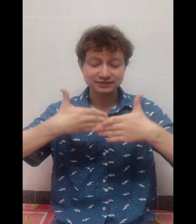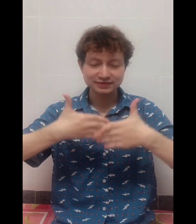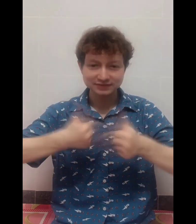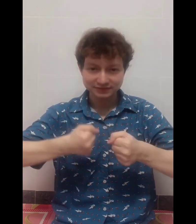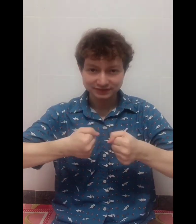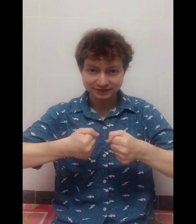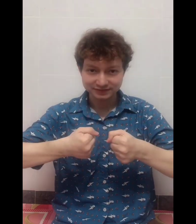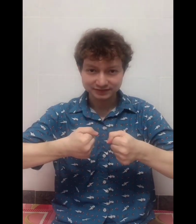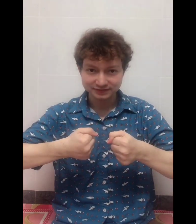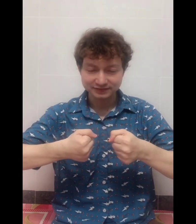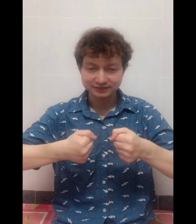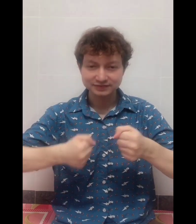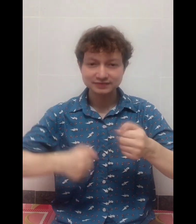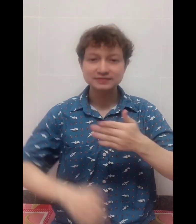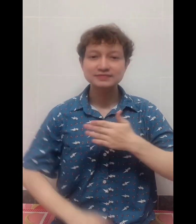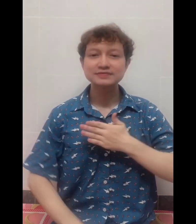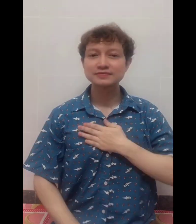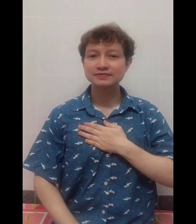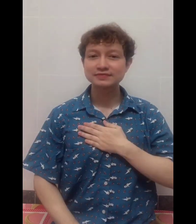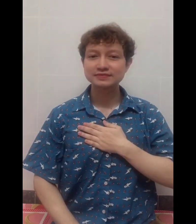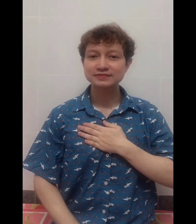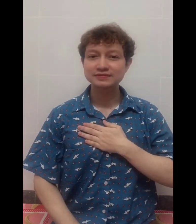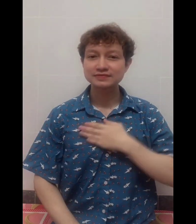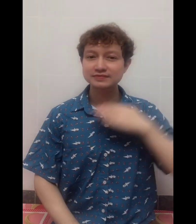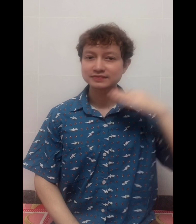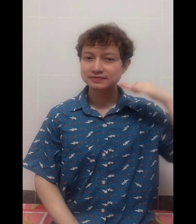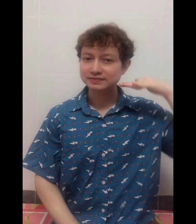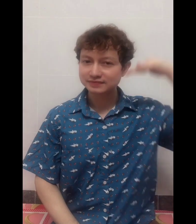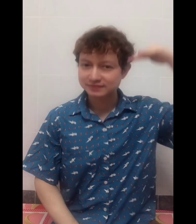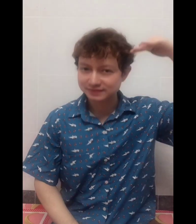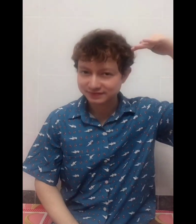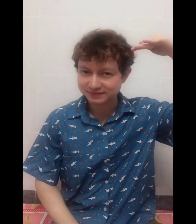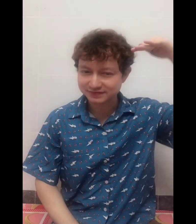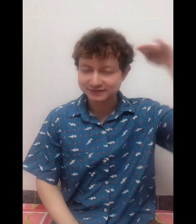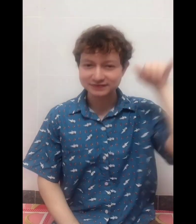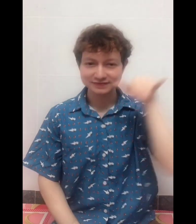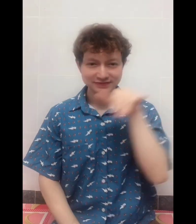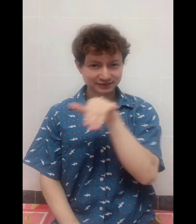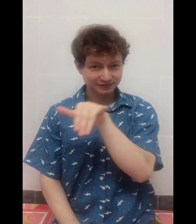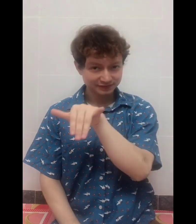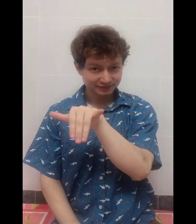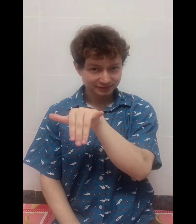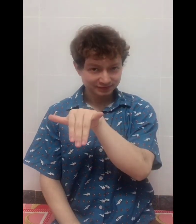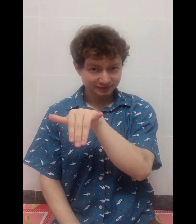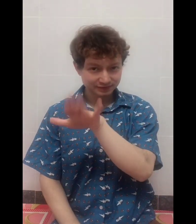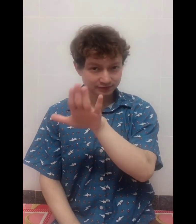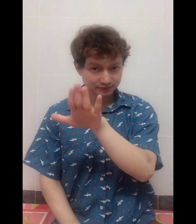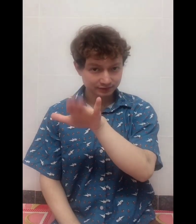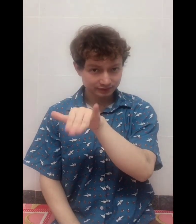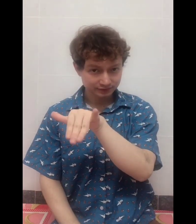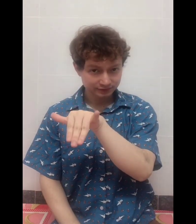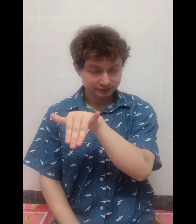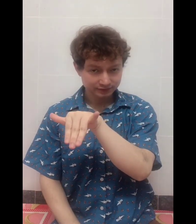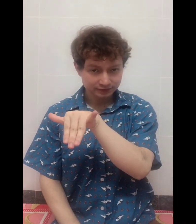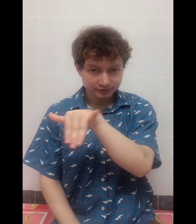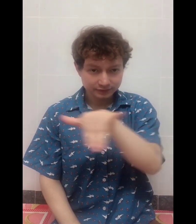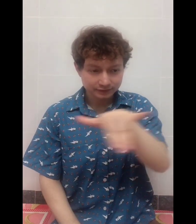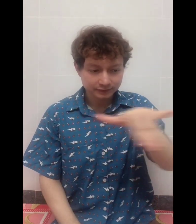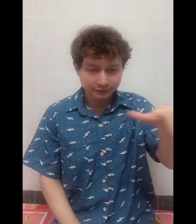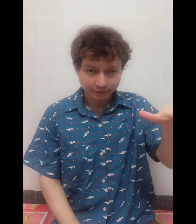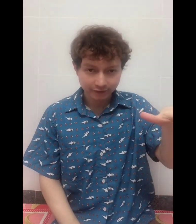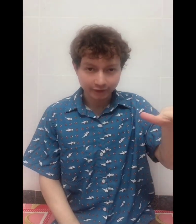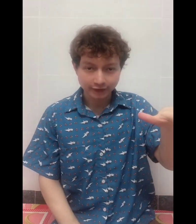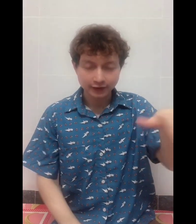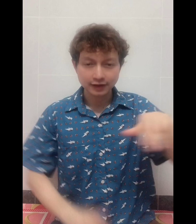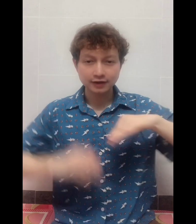messing with my head. Các bạn lật up ba ngón tay giữa xuống